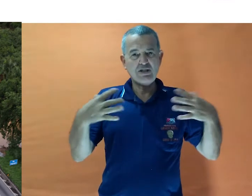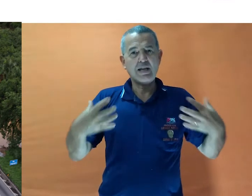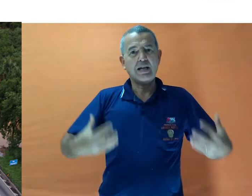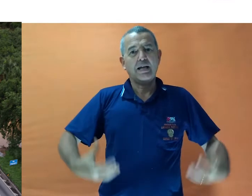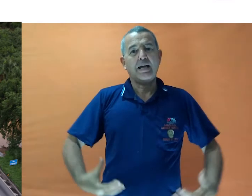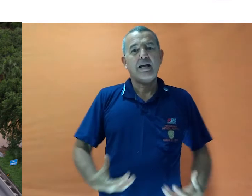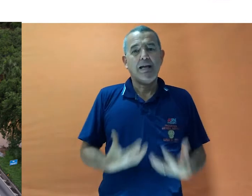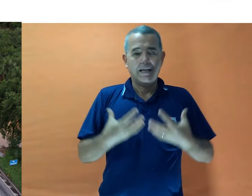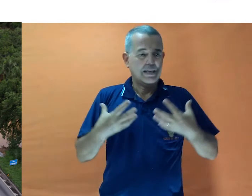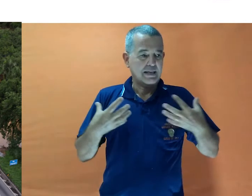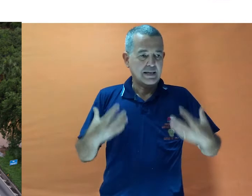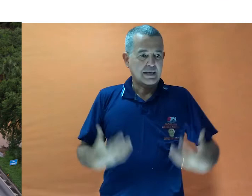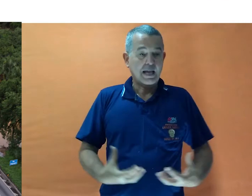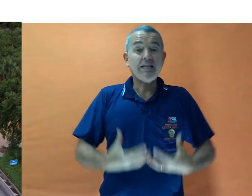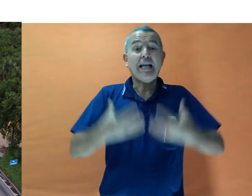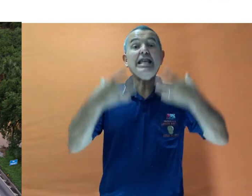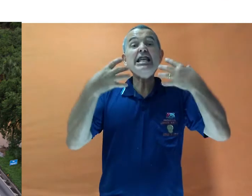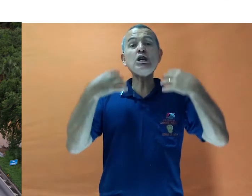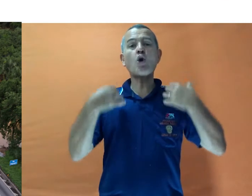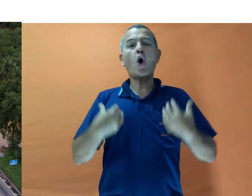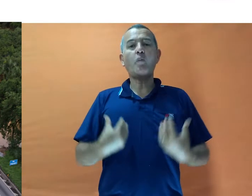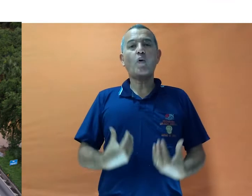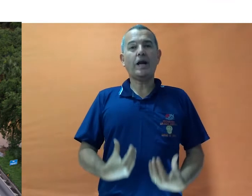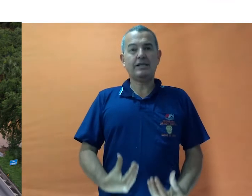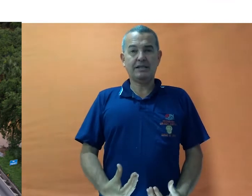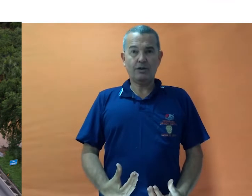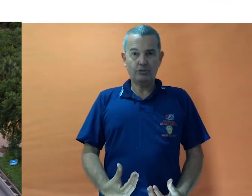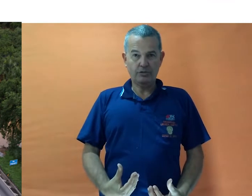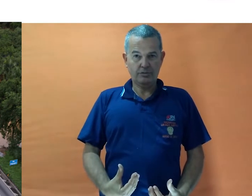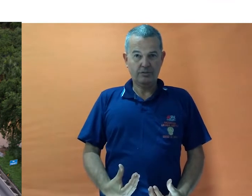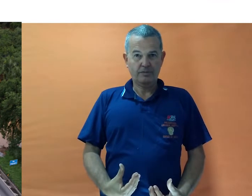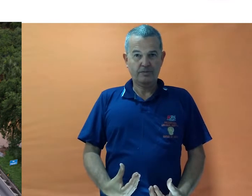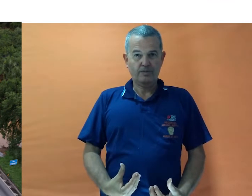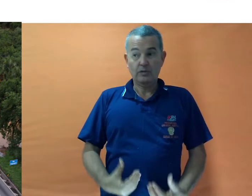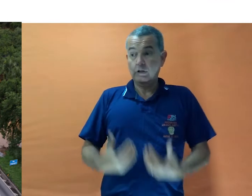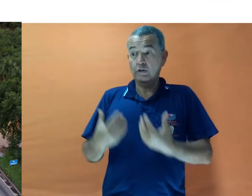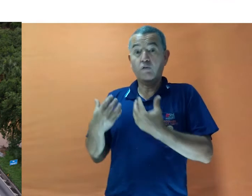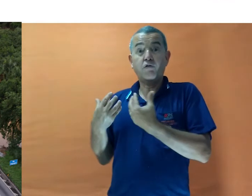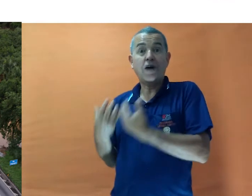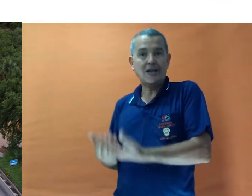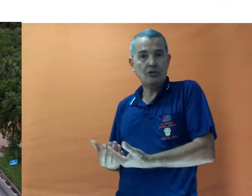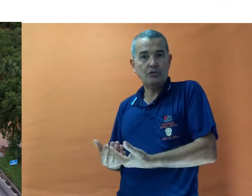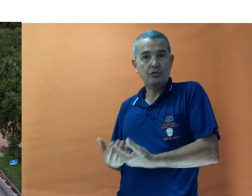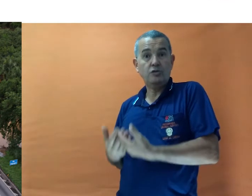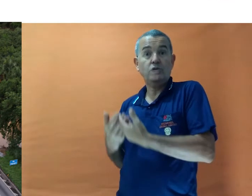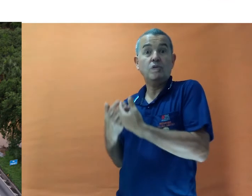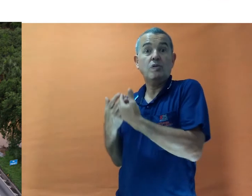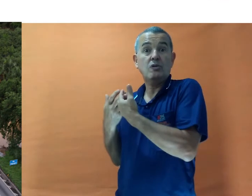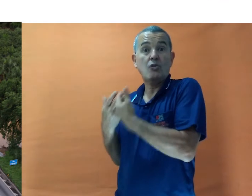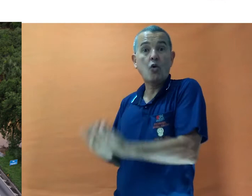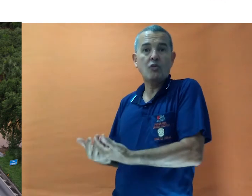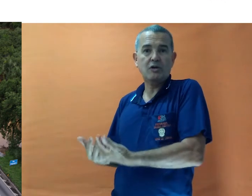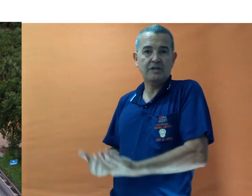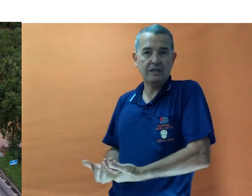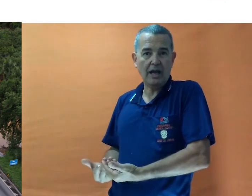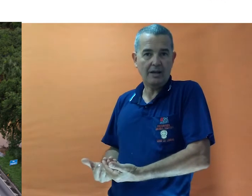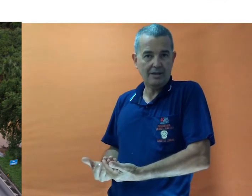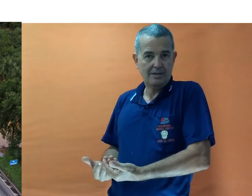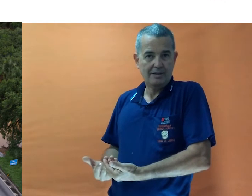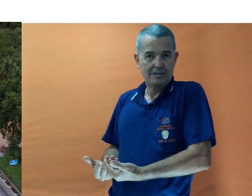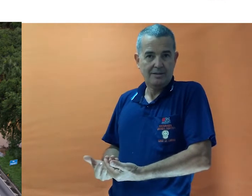É essa incorporação do fato. Como se